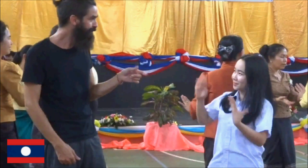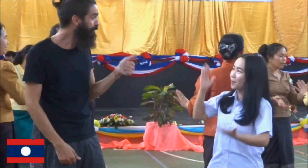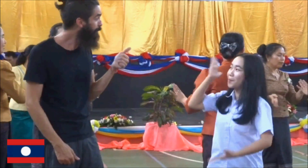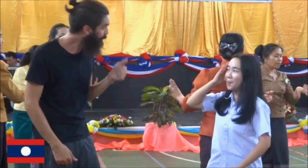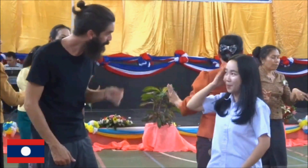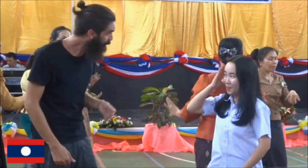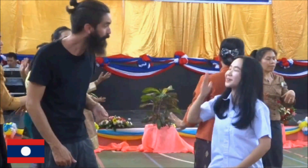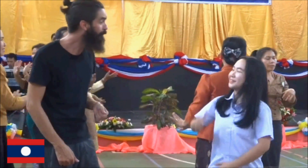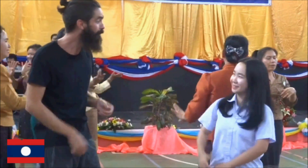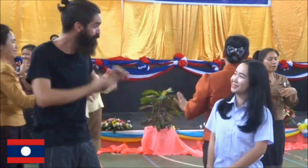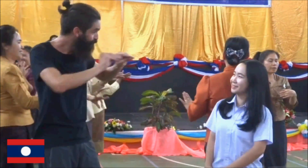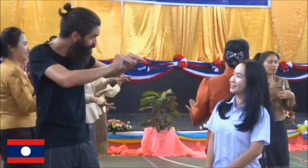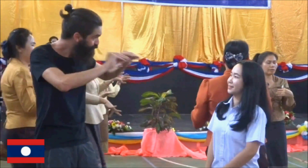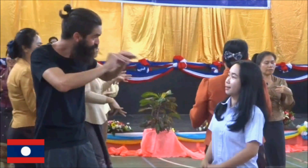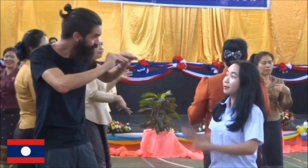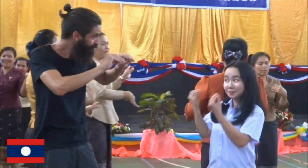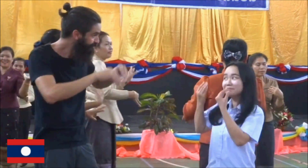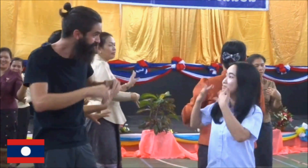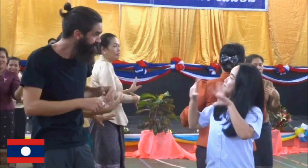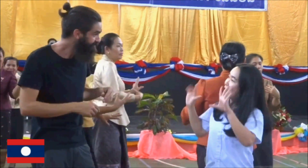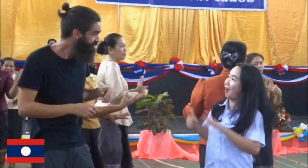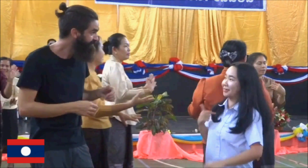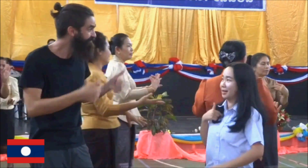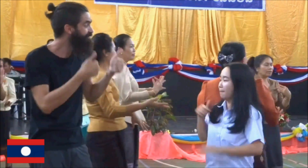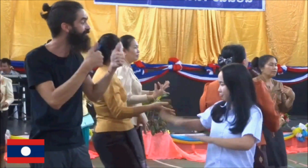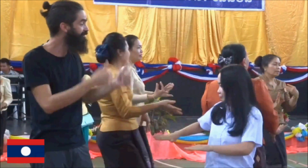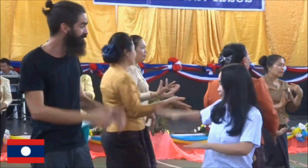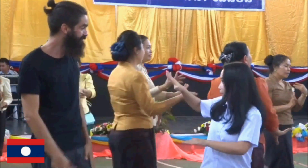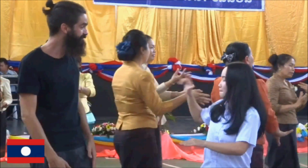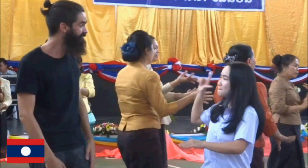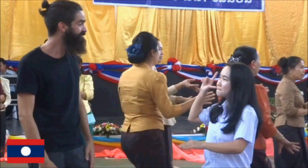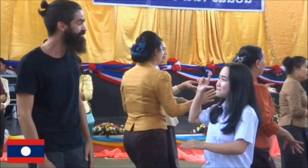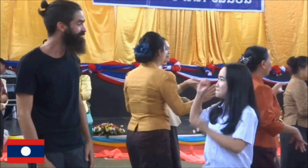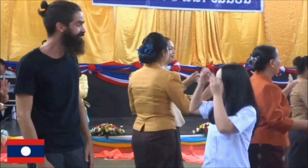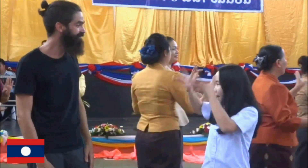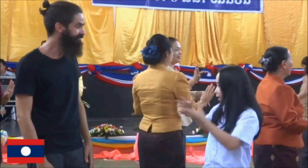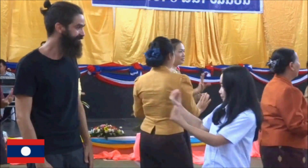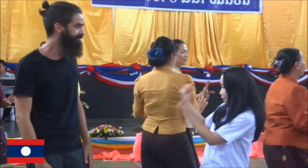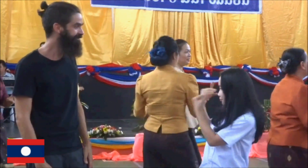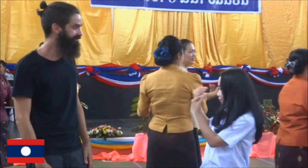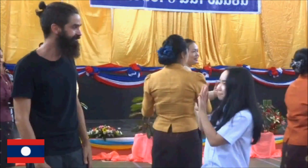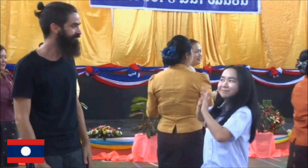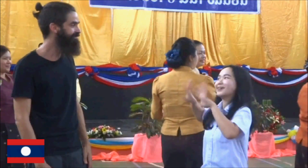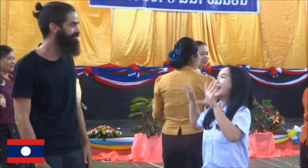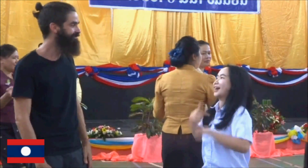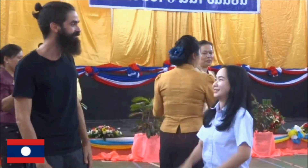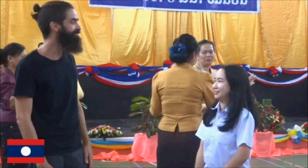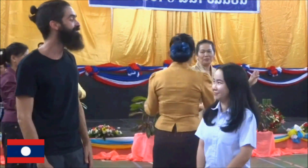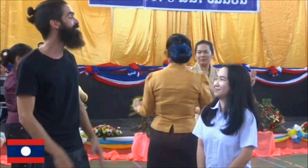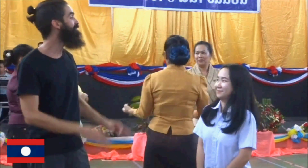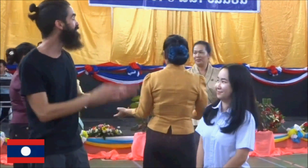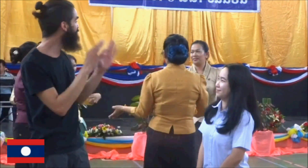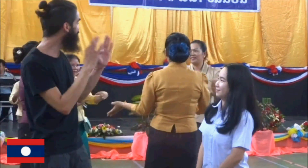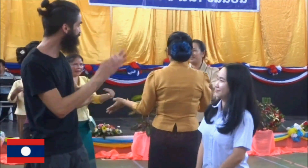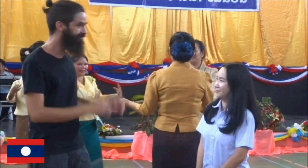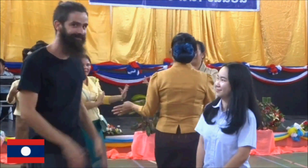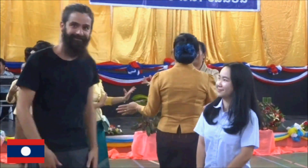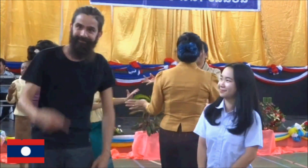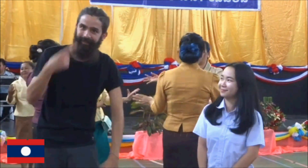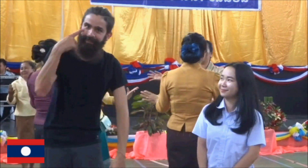sais danser? Ah oui, tu sais danser cette danse. T'as eu des cours, tout ça. Oui, mais quand j'ai grandi, mes parents et des professeurs m'ont appris cette danse